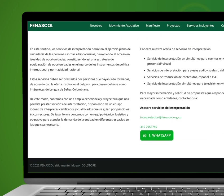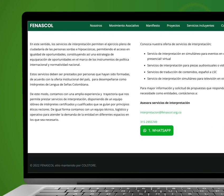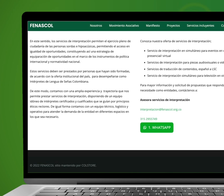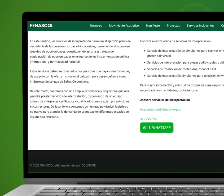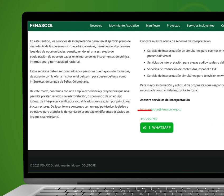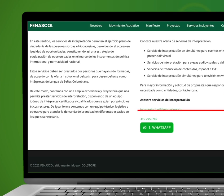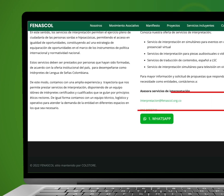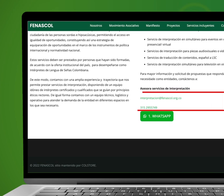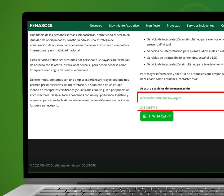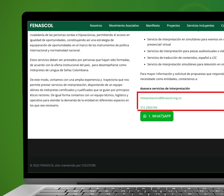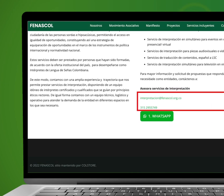contacto.